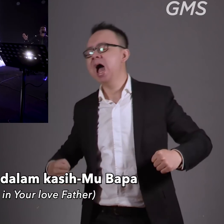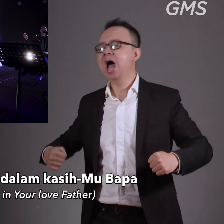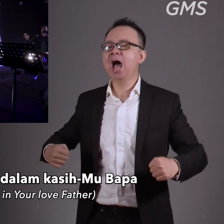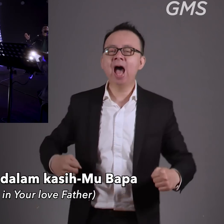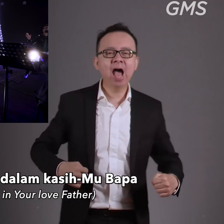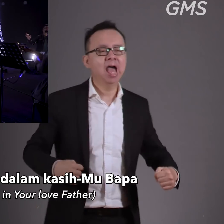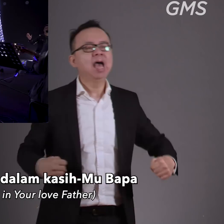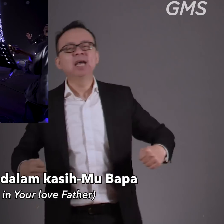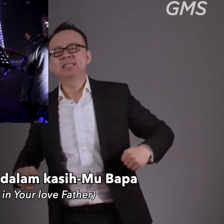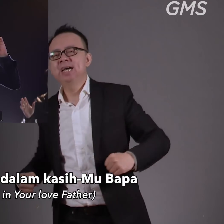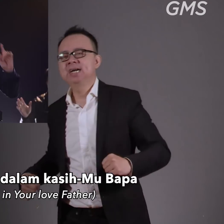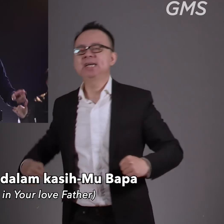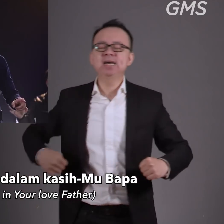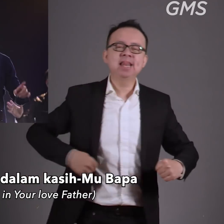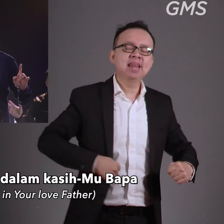muka,